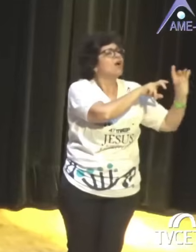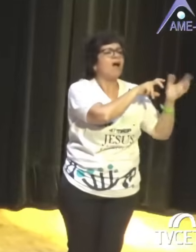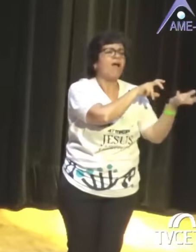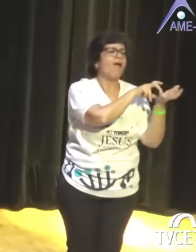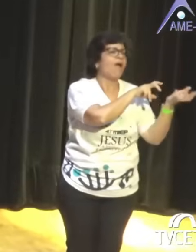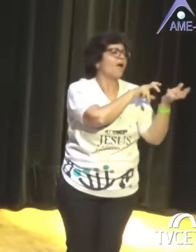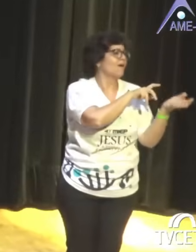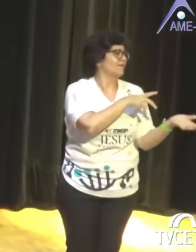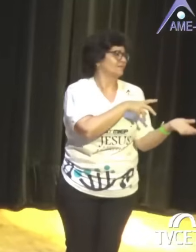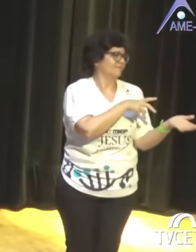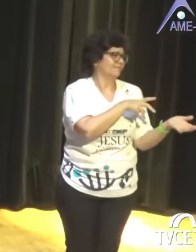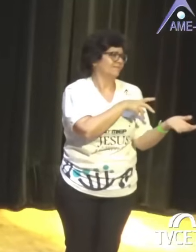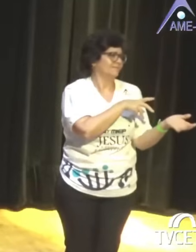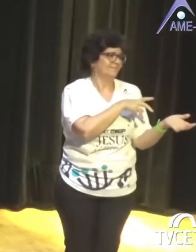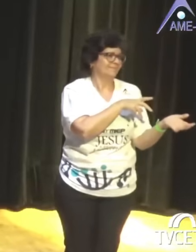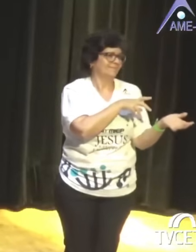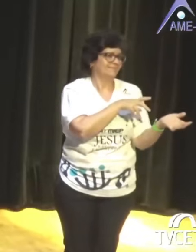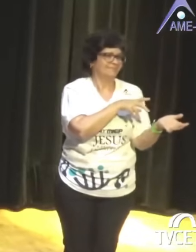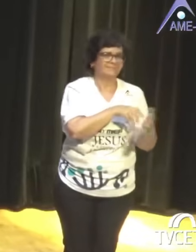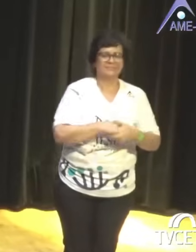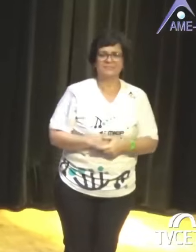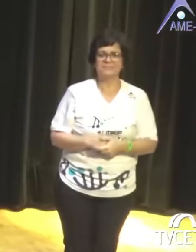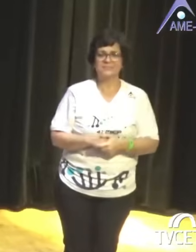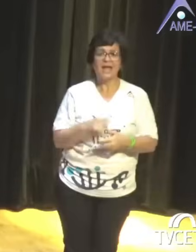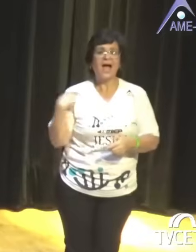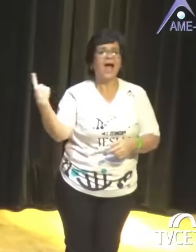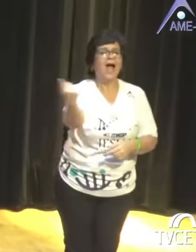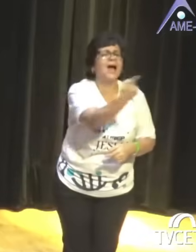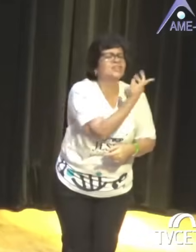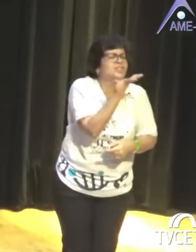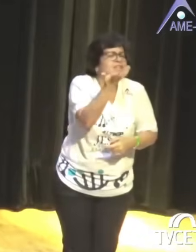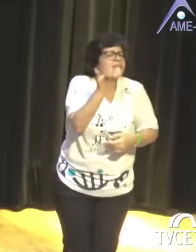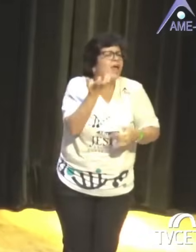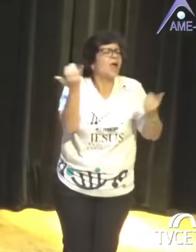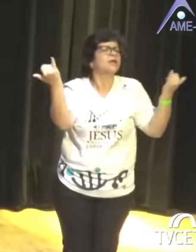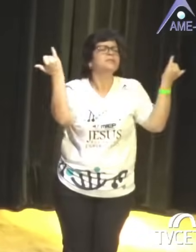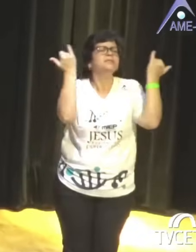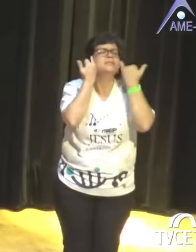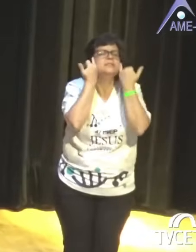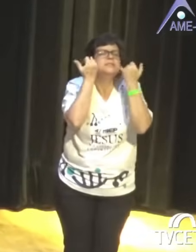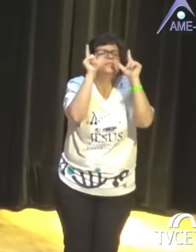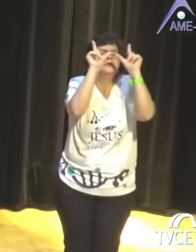que você quer a gente quer o mínimo